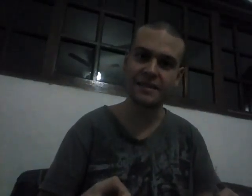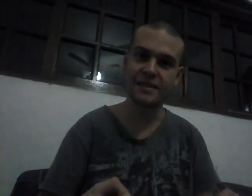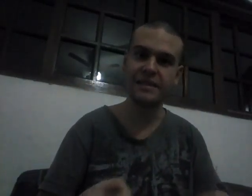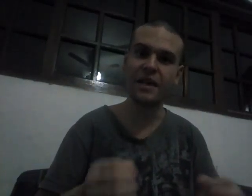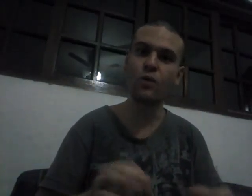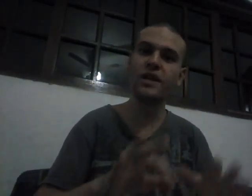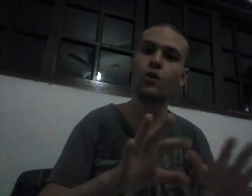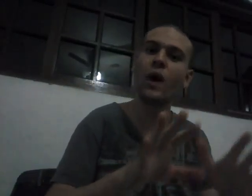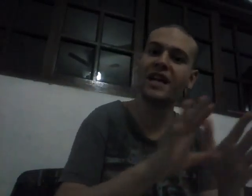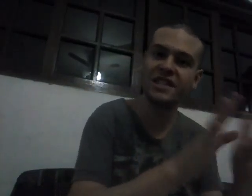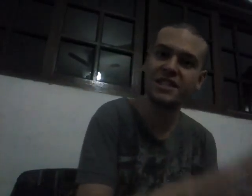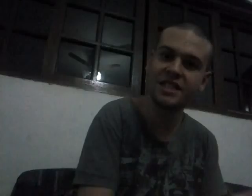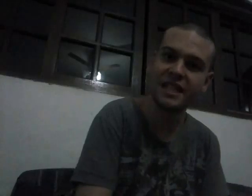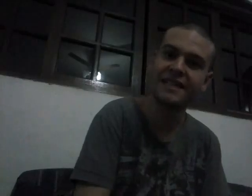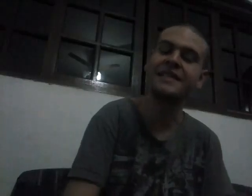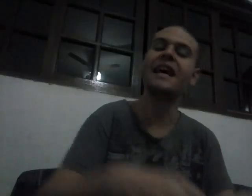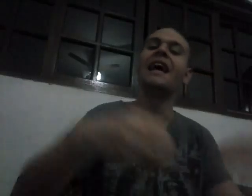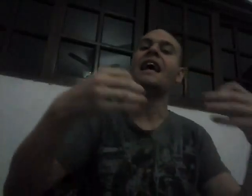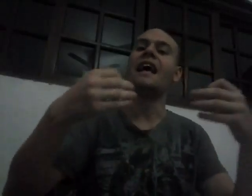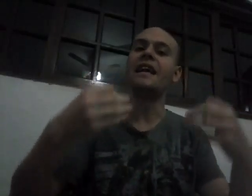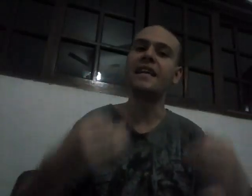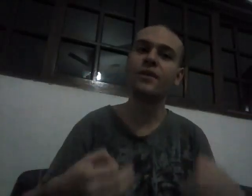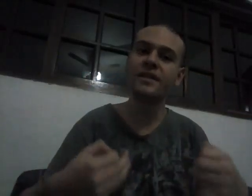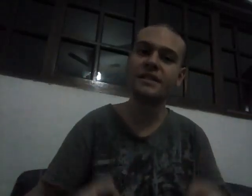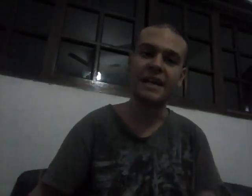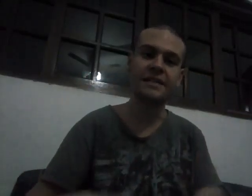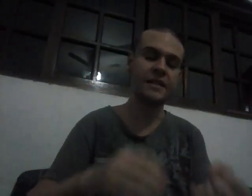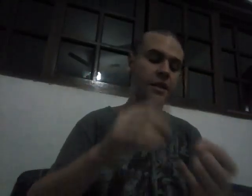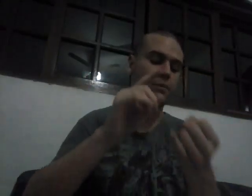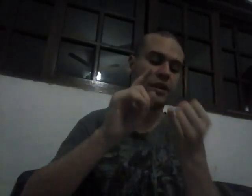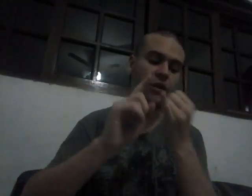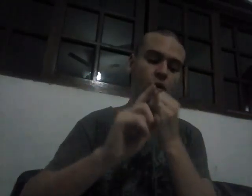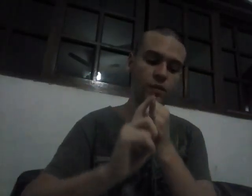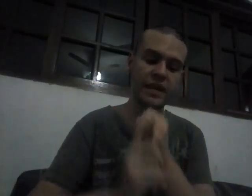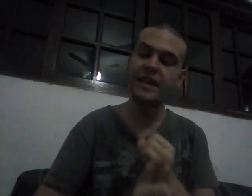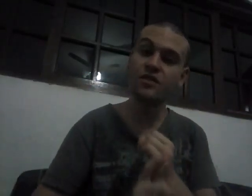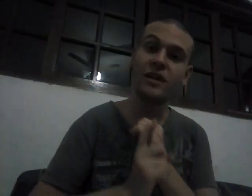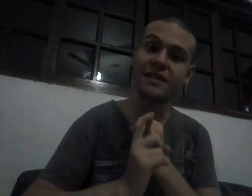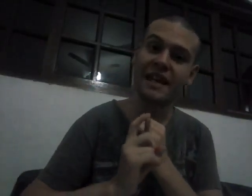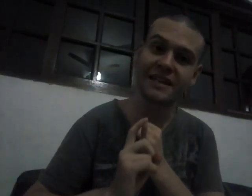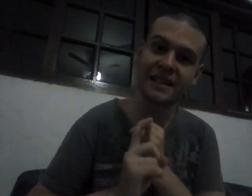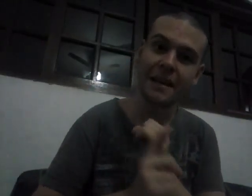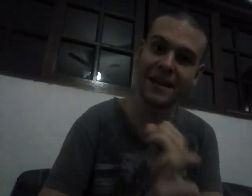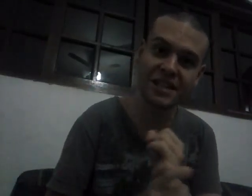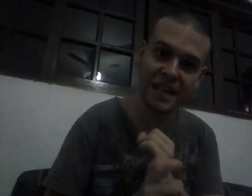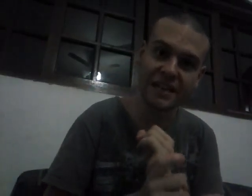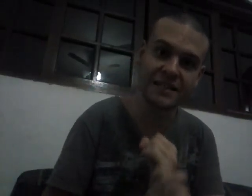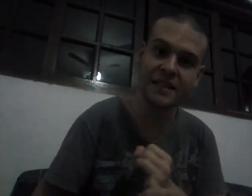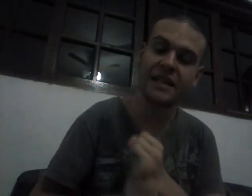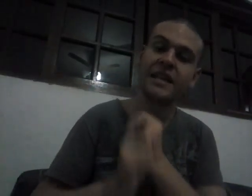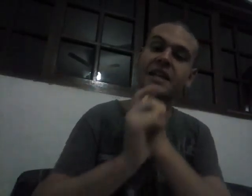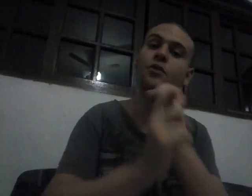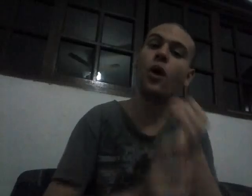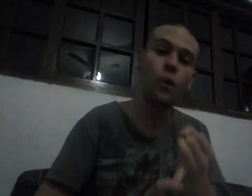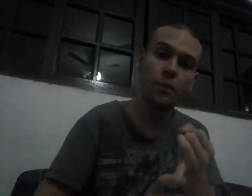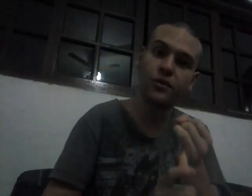não linguagem de sinais. É língua de sinais, porque contém suas regras gramaticais igual ao